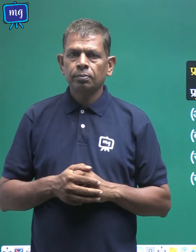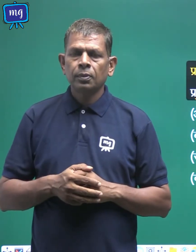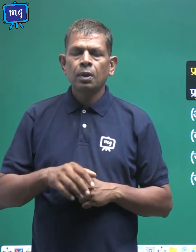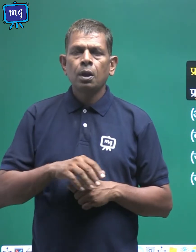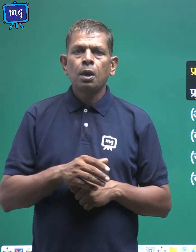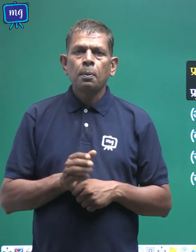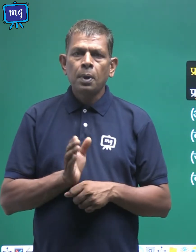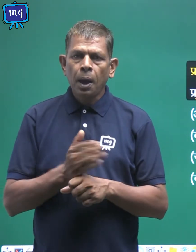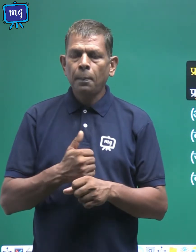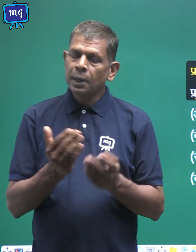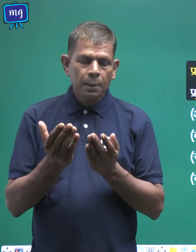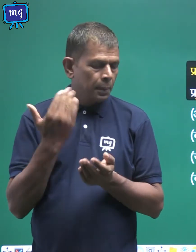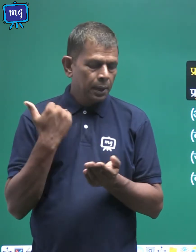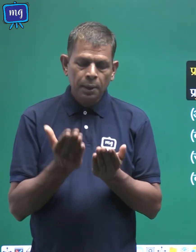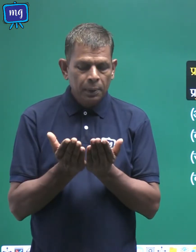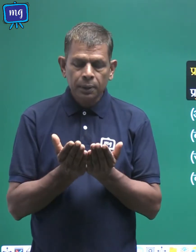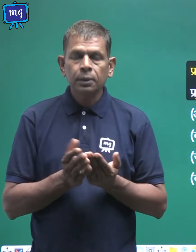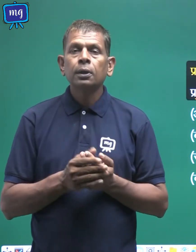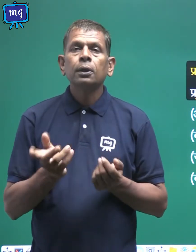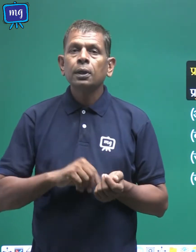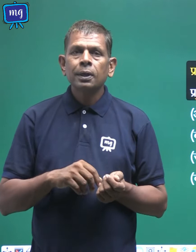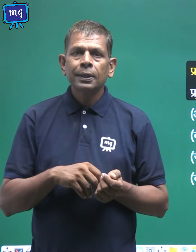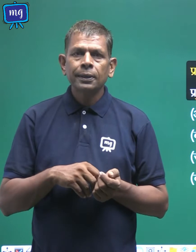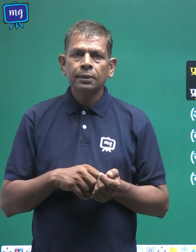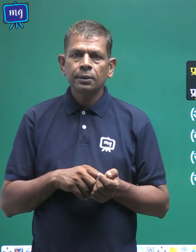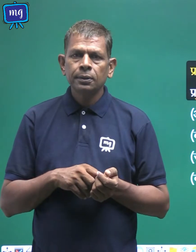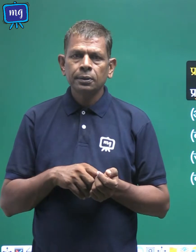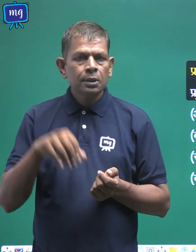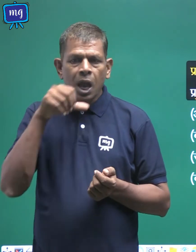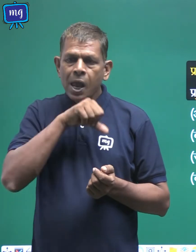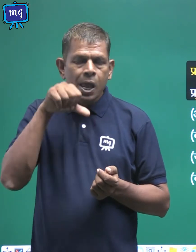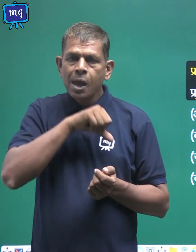हमने पढ़ा था ना पाठ में, शहद हमें किससे मिलता है?